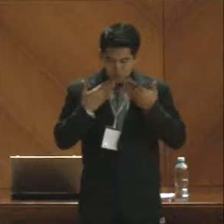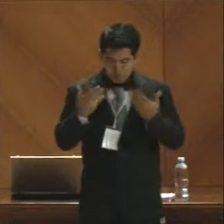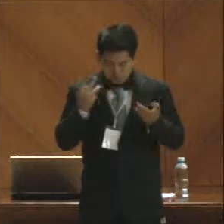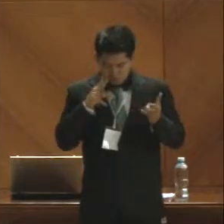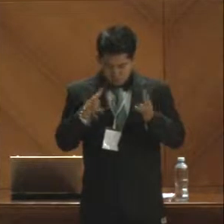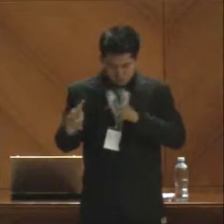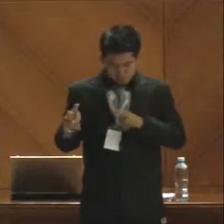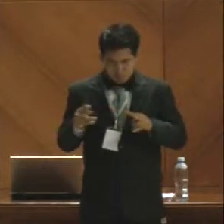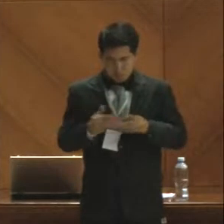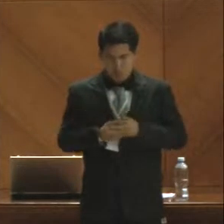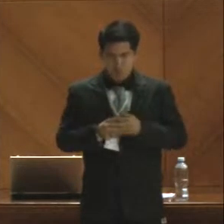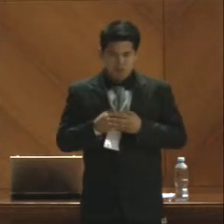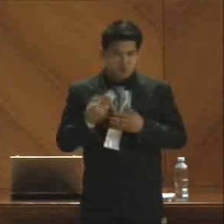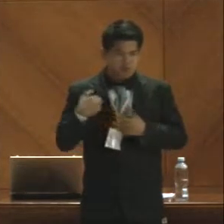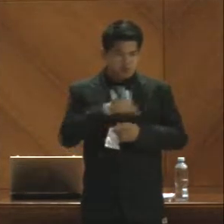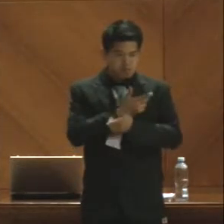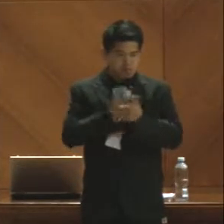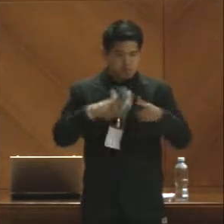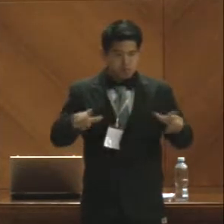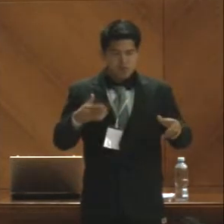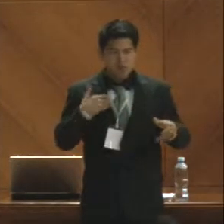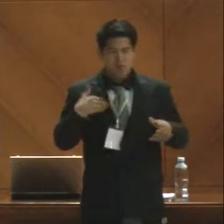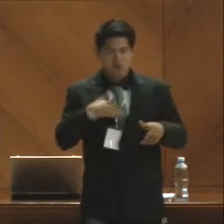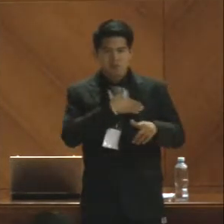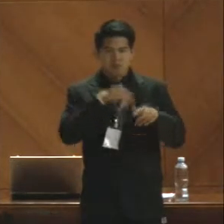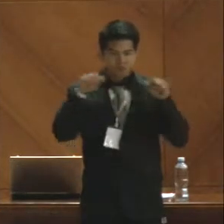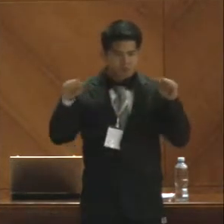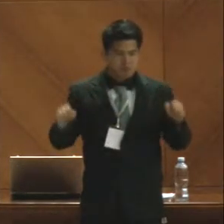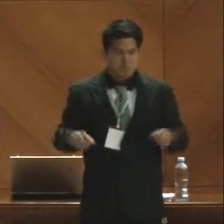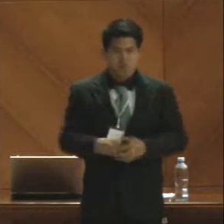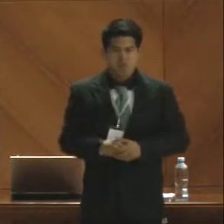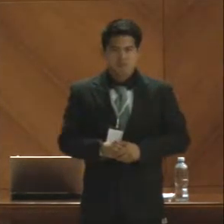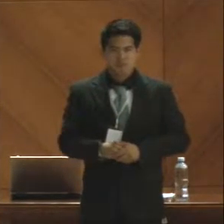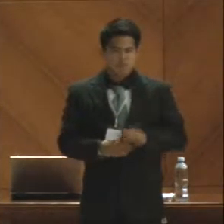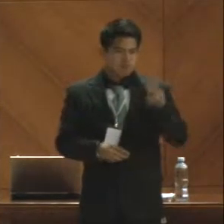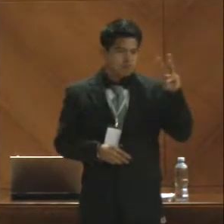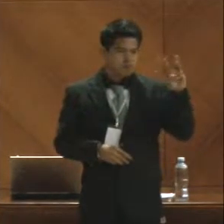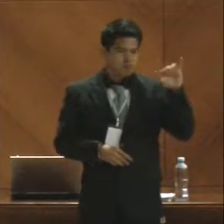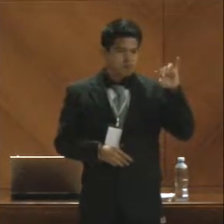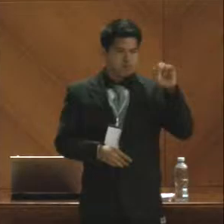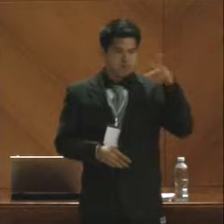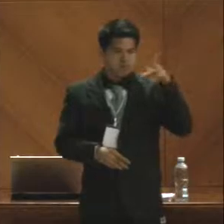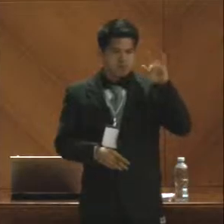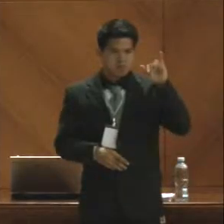tener esa justicia social. Ustedes han escuchado de Wikileaks.